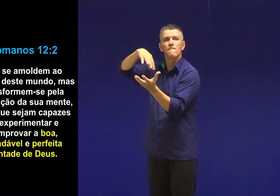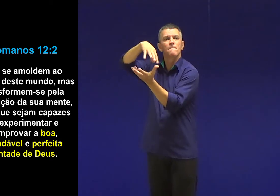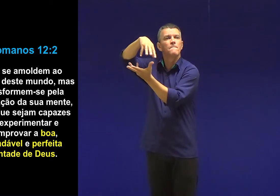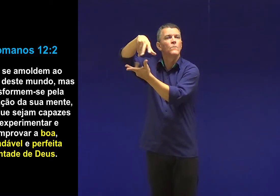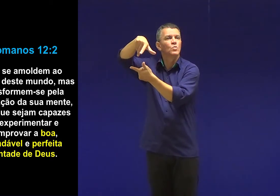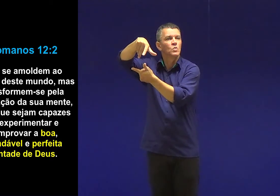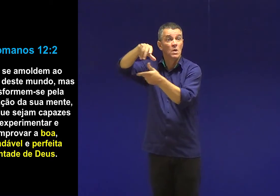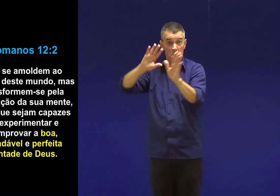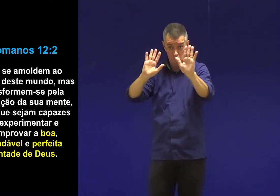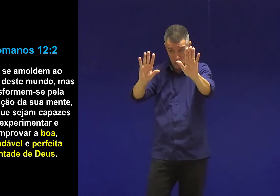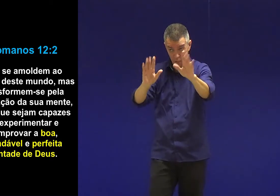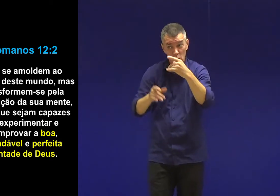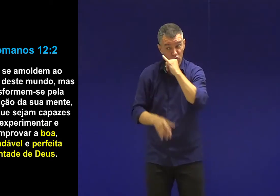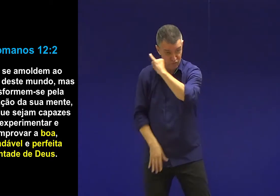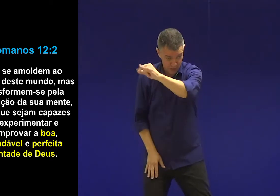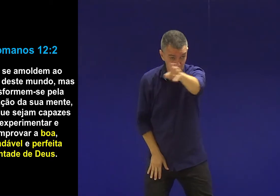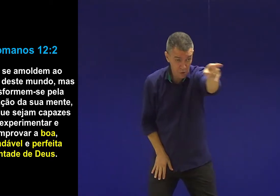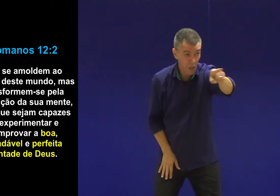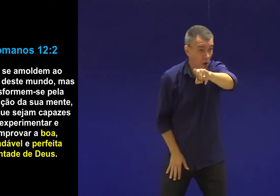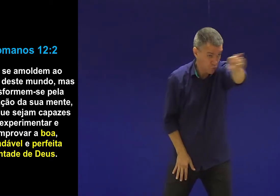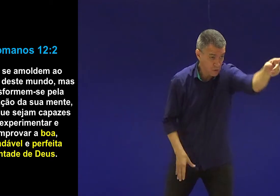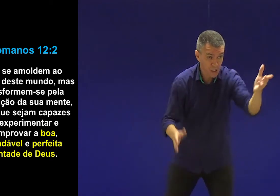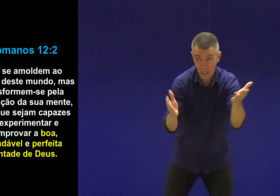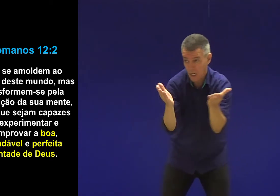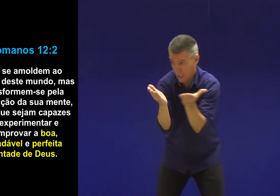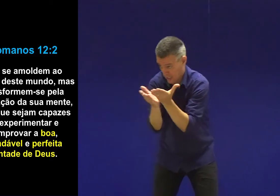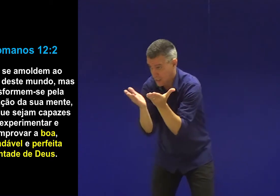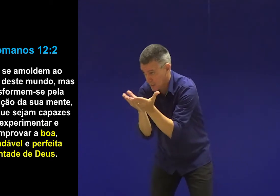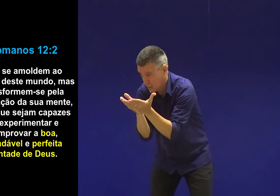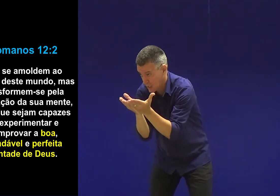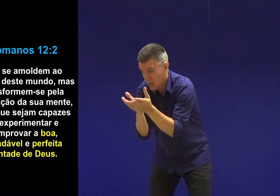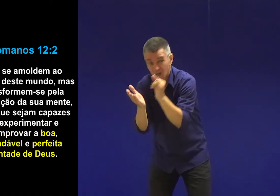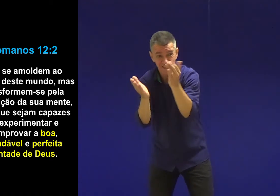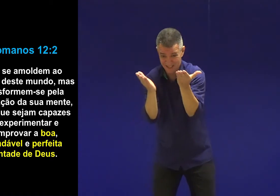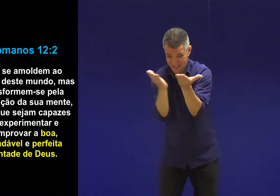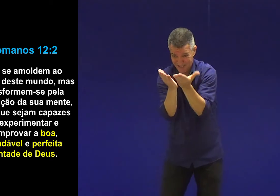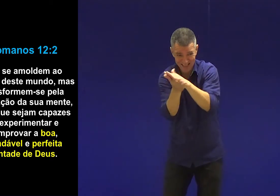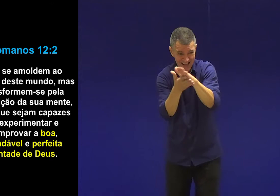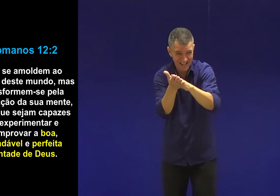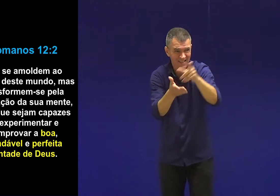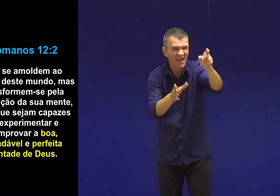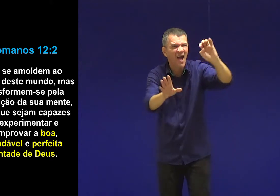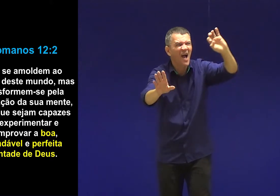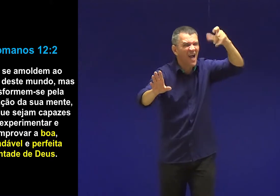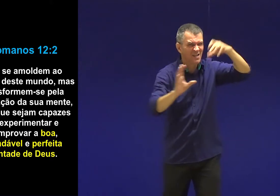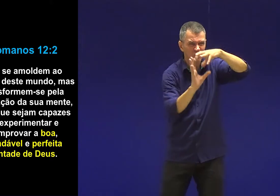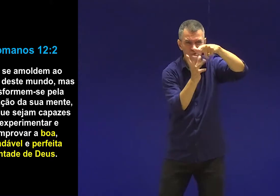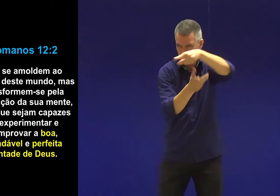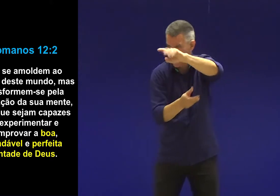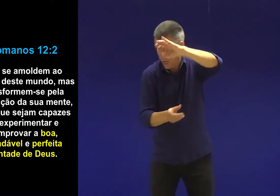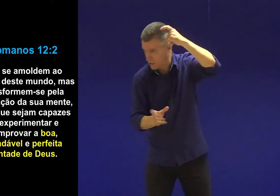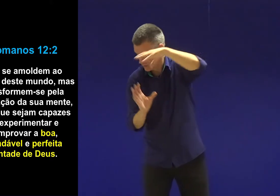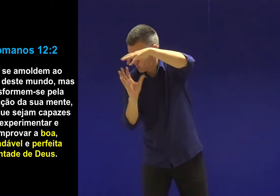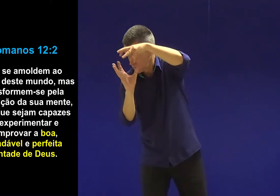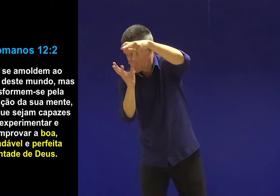a conduta e os costumes desse mundo. Porque, gente, se você é cristão, ou não, se você não é